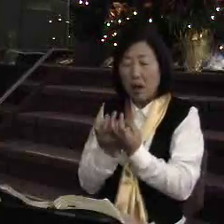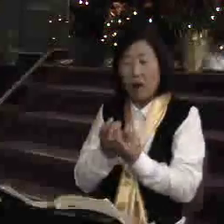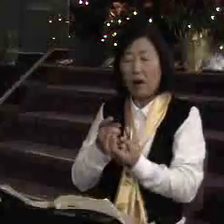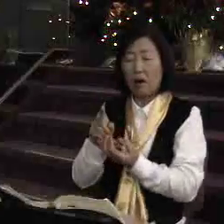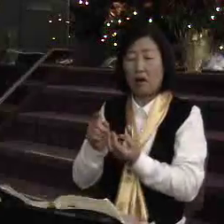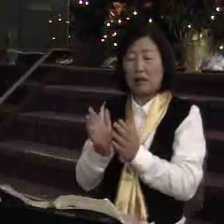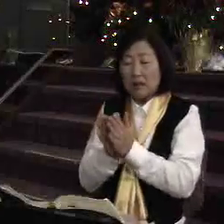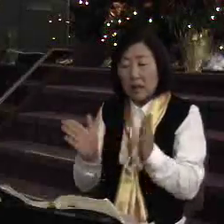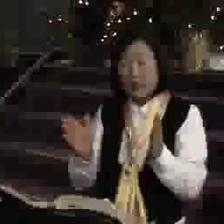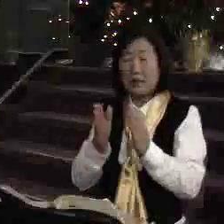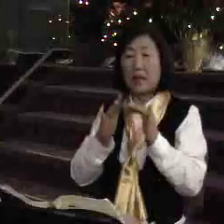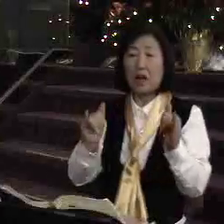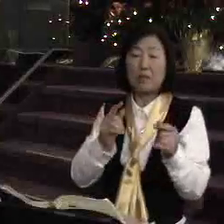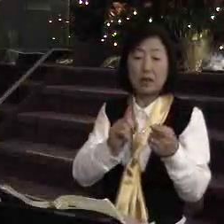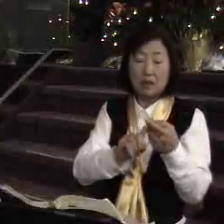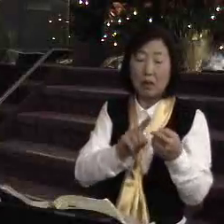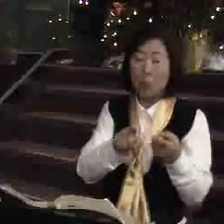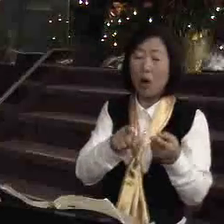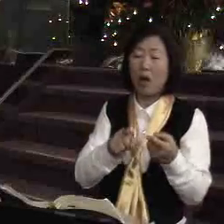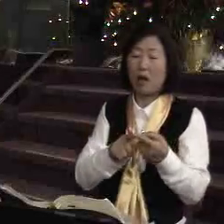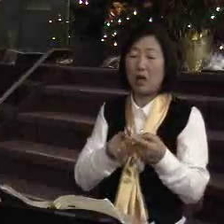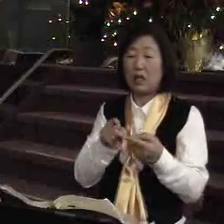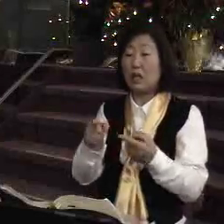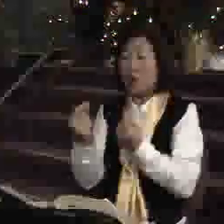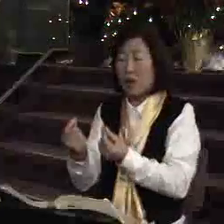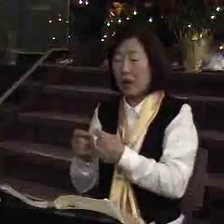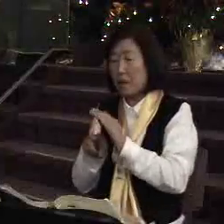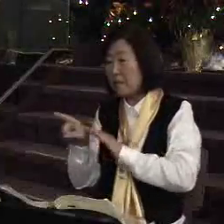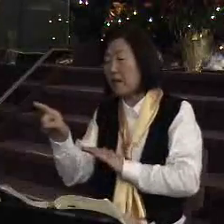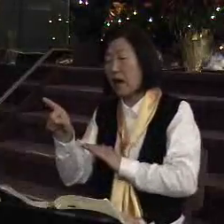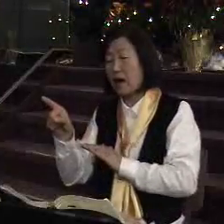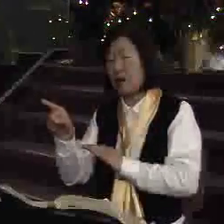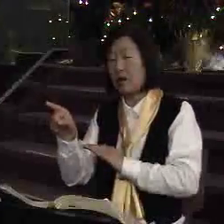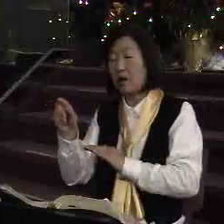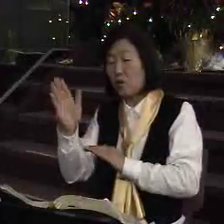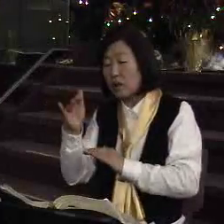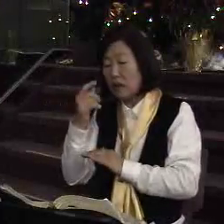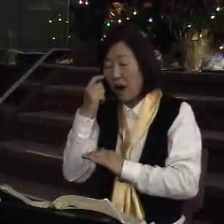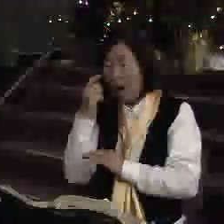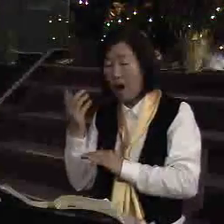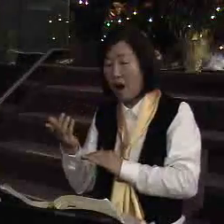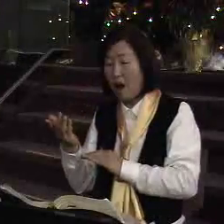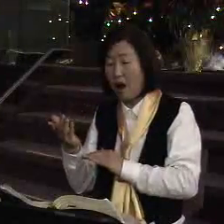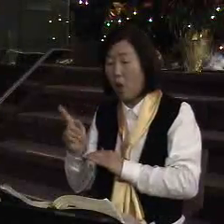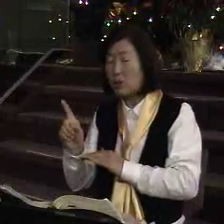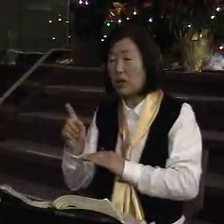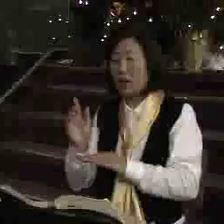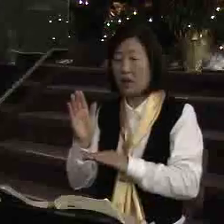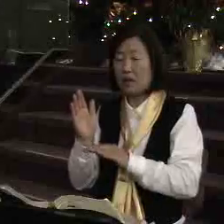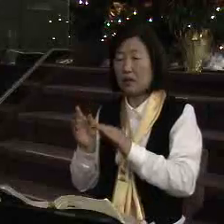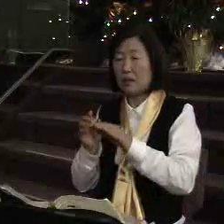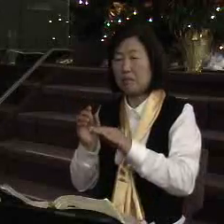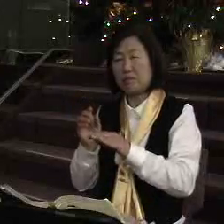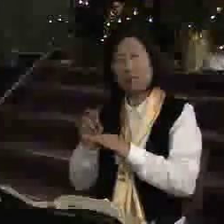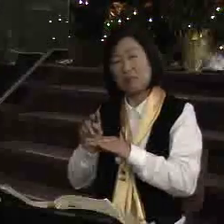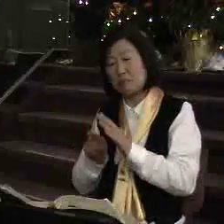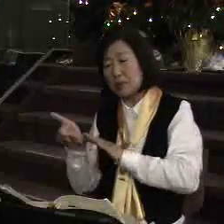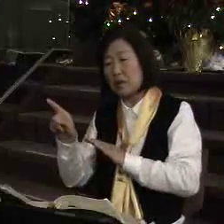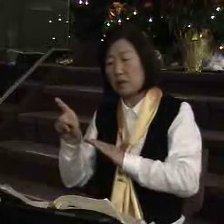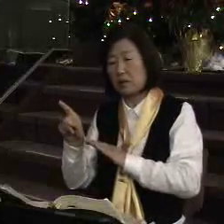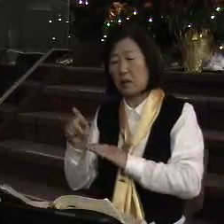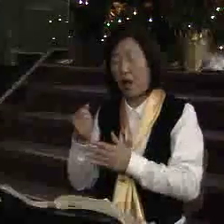시작한 사람들인데 이렇게 지금 이렇게 빗나갈 수 있는가? 어떻게 이렇게 삐뚤어 나갈 수 있는가? 안타까운 마음을